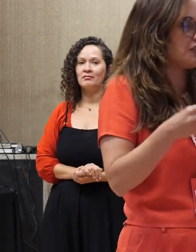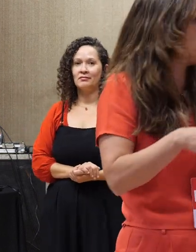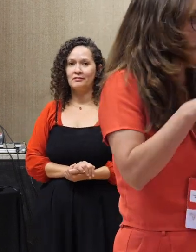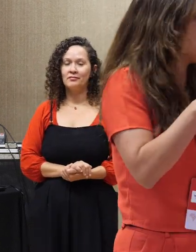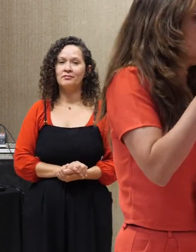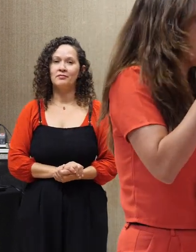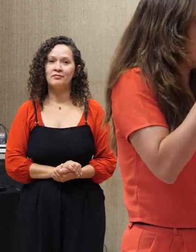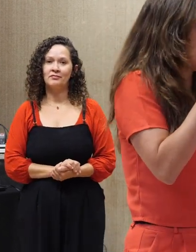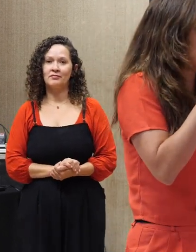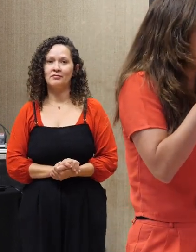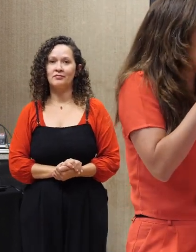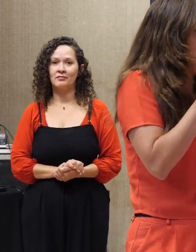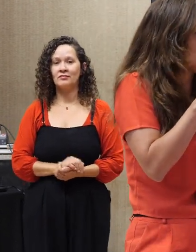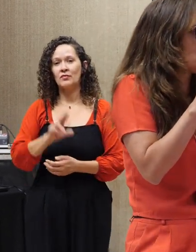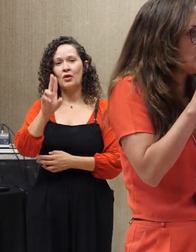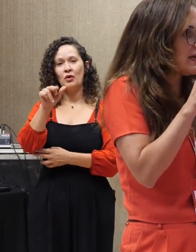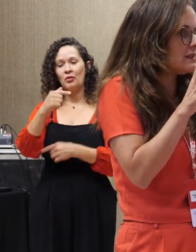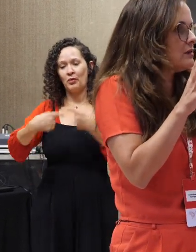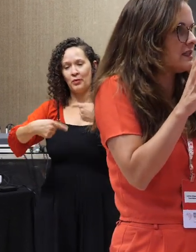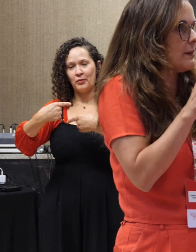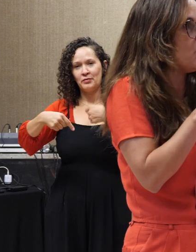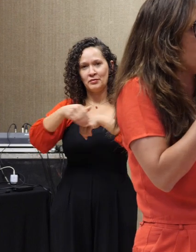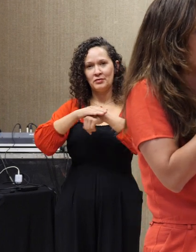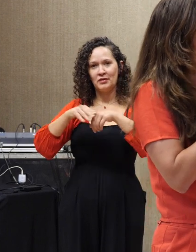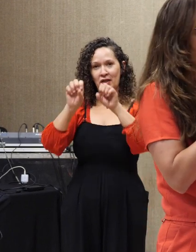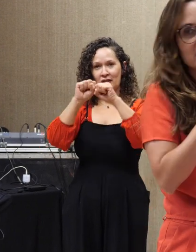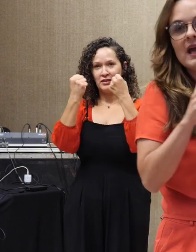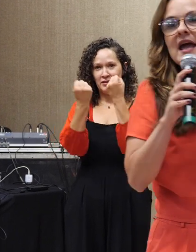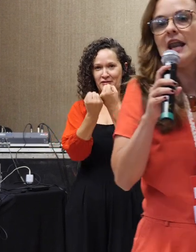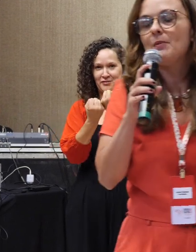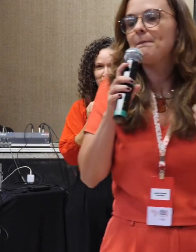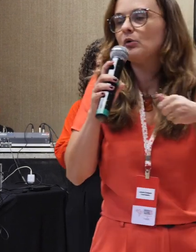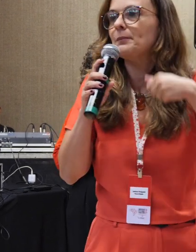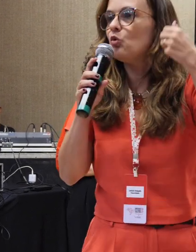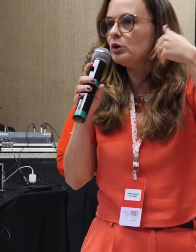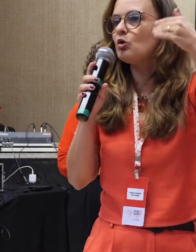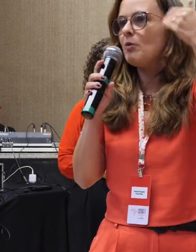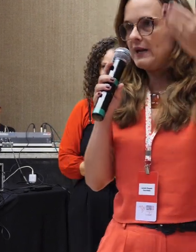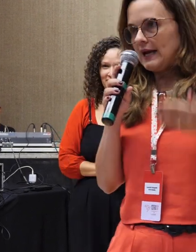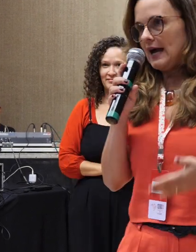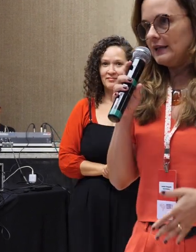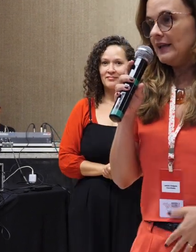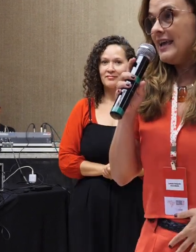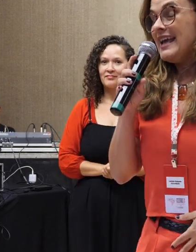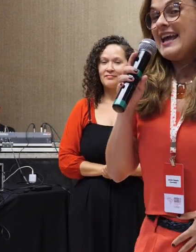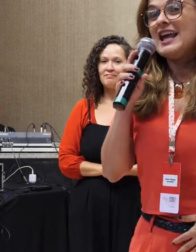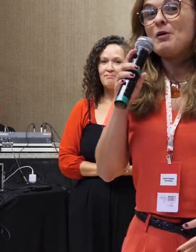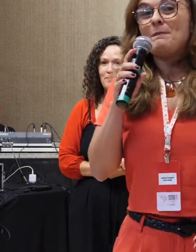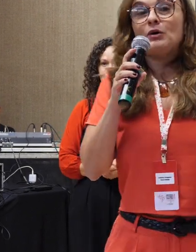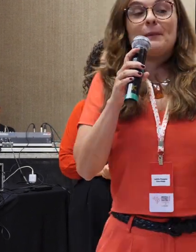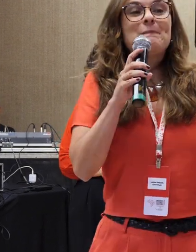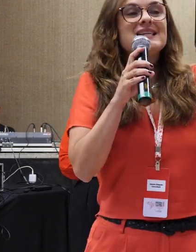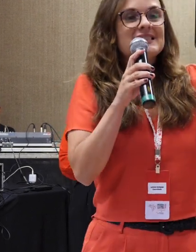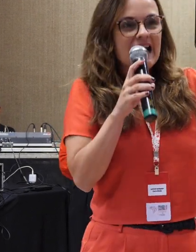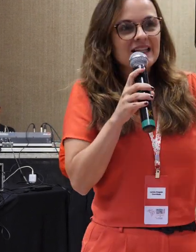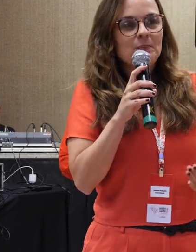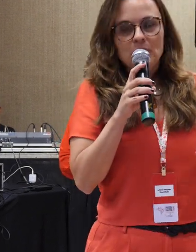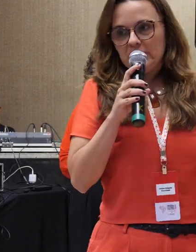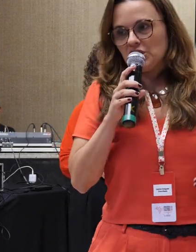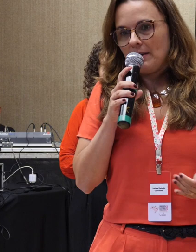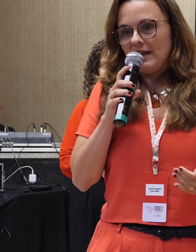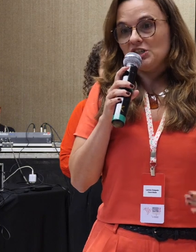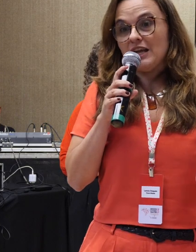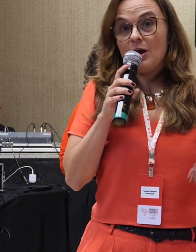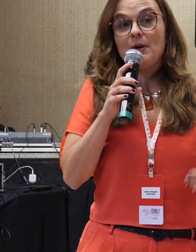termos federativos porque a gente nunca fez esse debate de estruturação do sistema único. Então, assim, ela é uma pauta muito complicada, ela é uma pauta